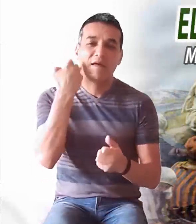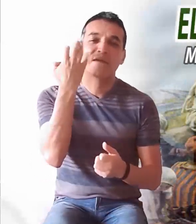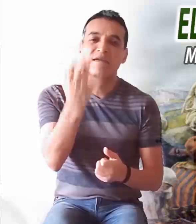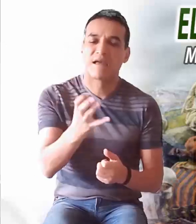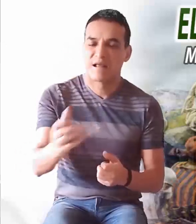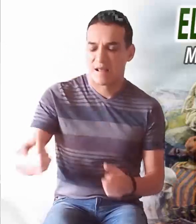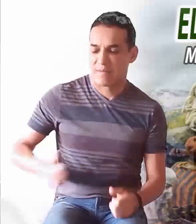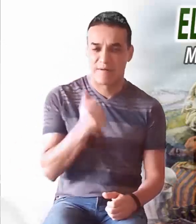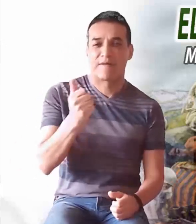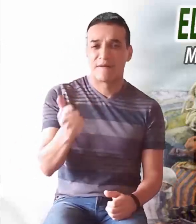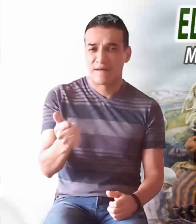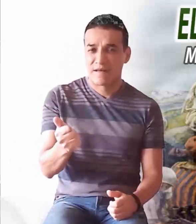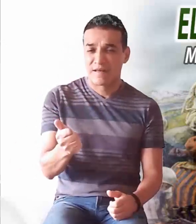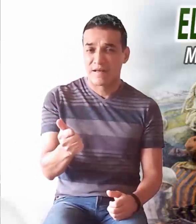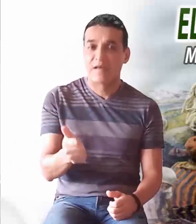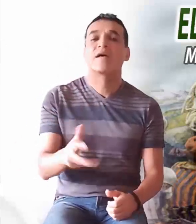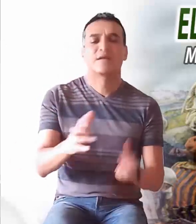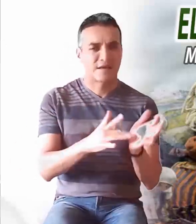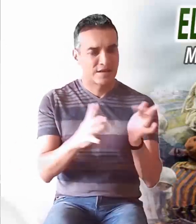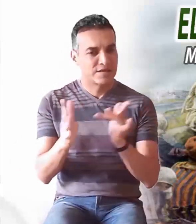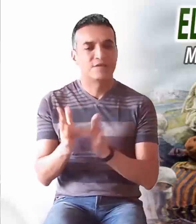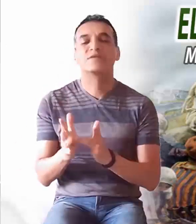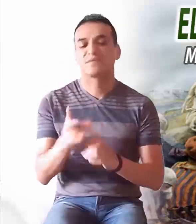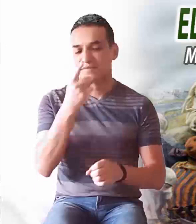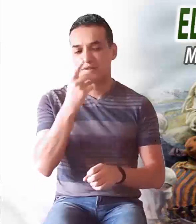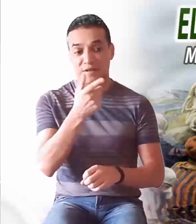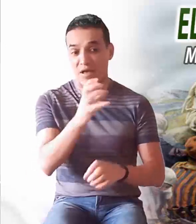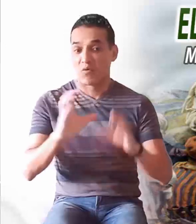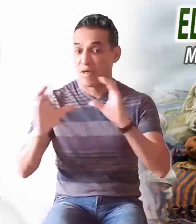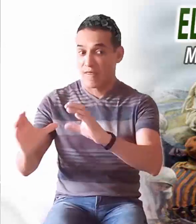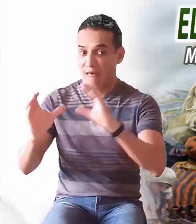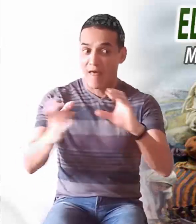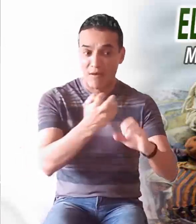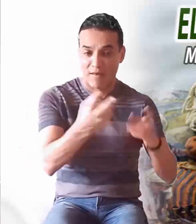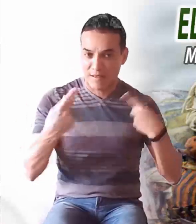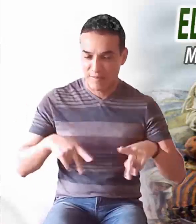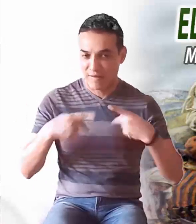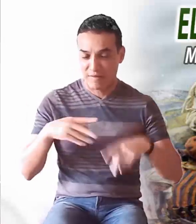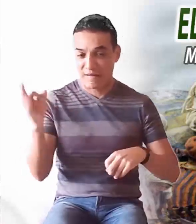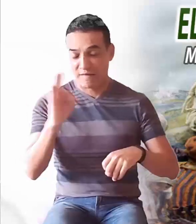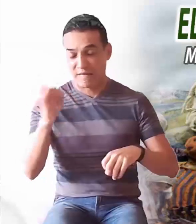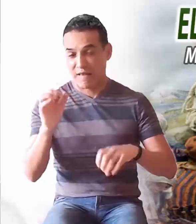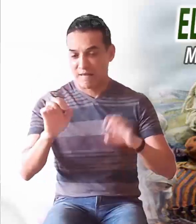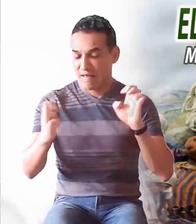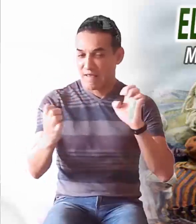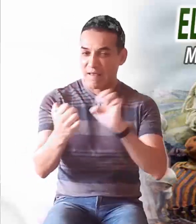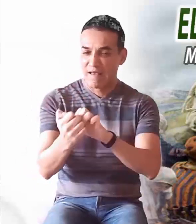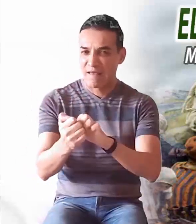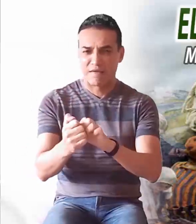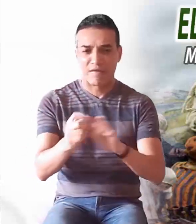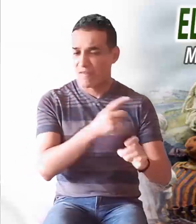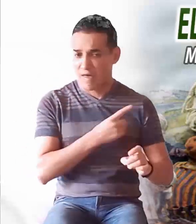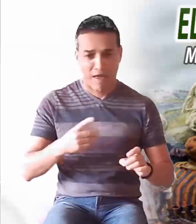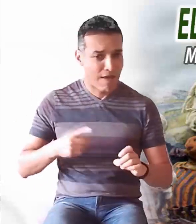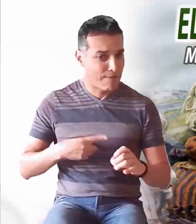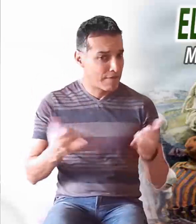rapaz. Y Jesús condena esta actitud y previene a sus discípulos para no caer en ella,